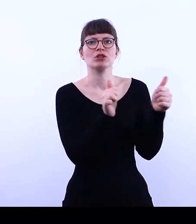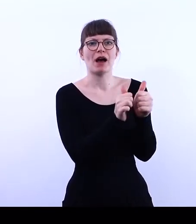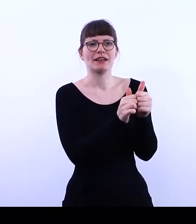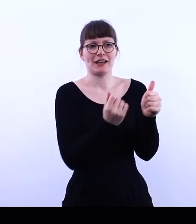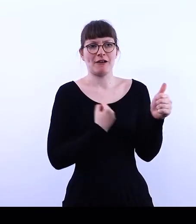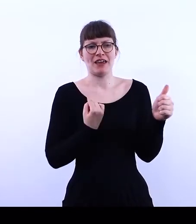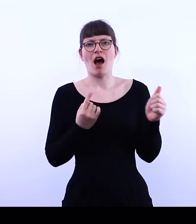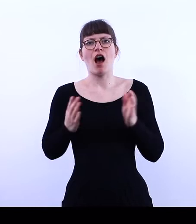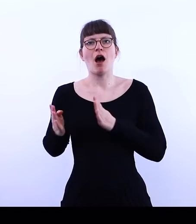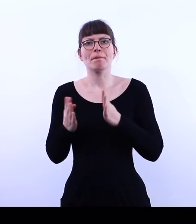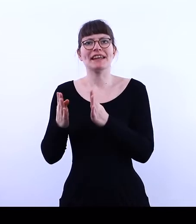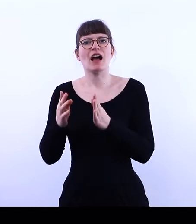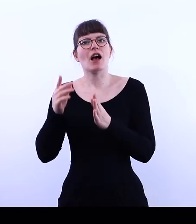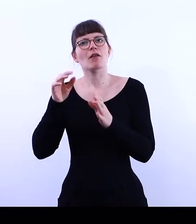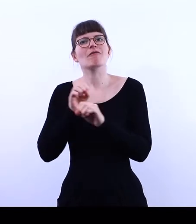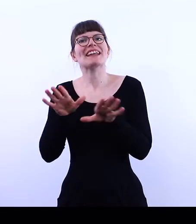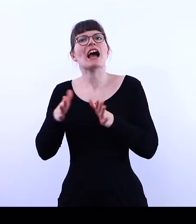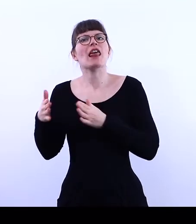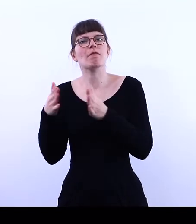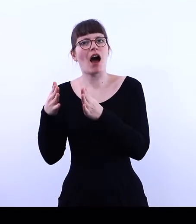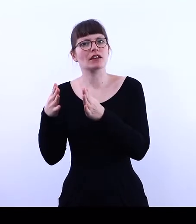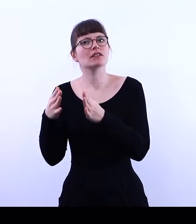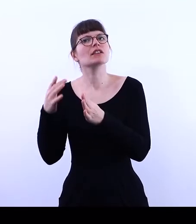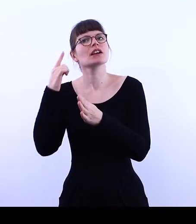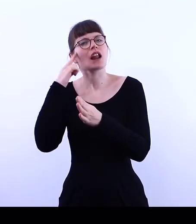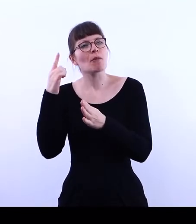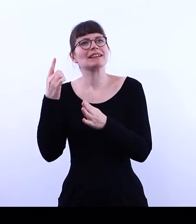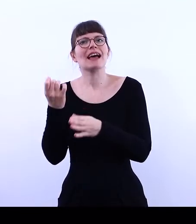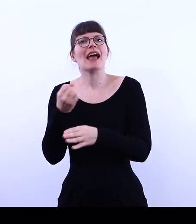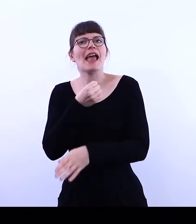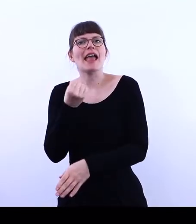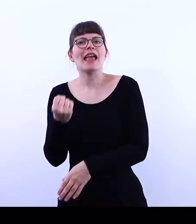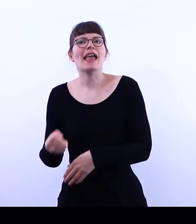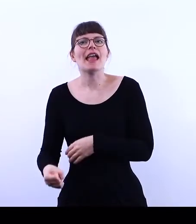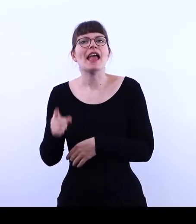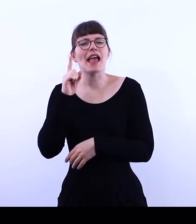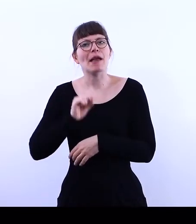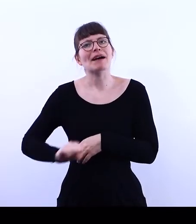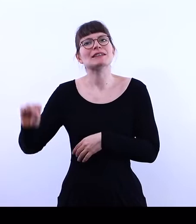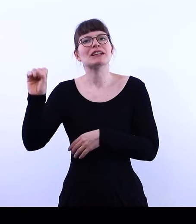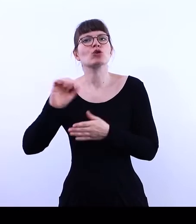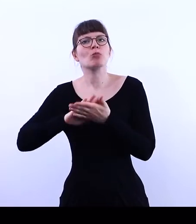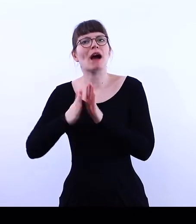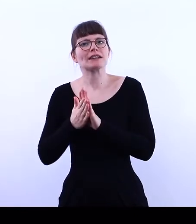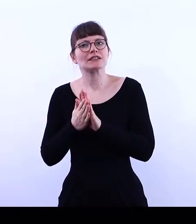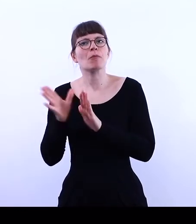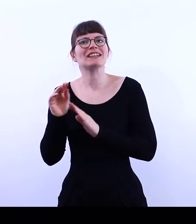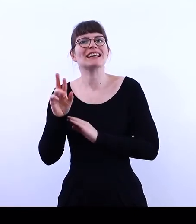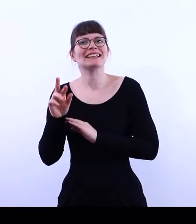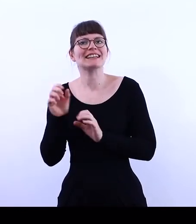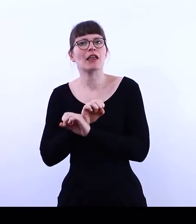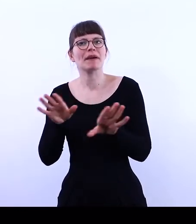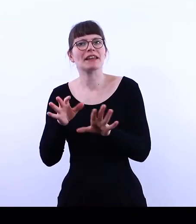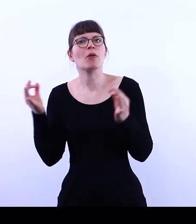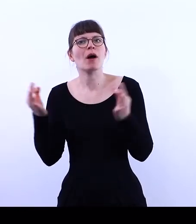sind aber eben überzeugt, dass es eine emanzipatorische Praxis mit digitalen Medien und neuen Technologien braucht, um eine offene, gerechte und